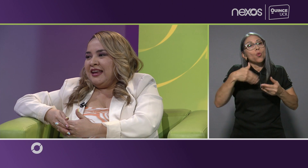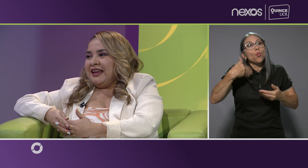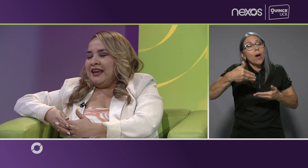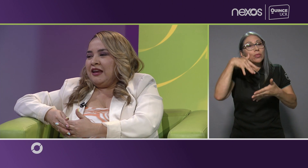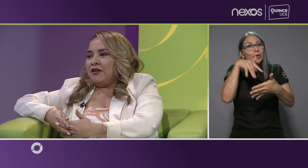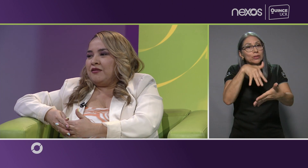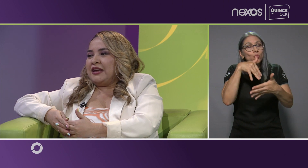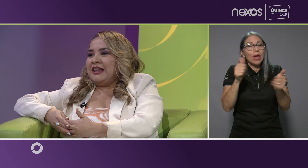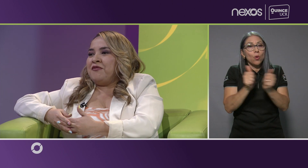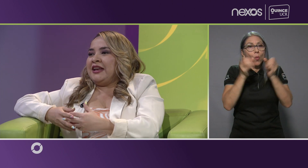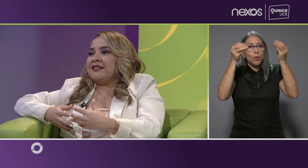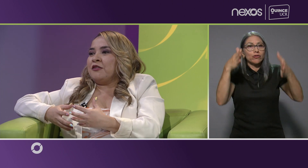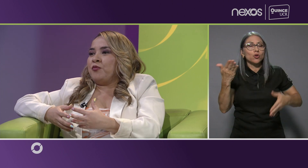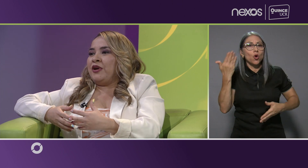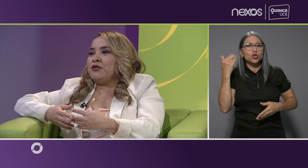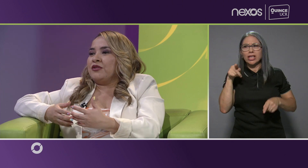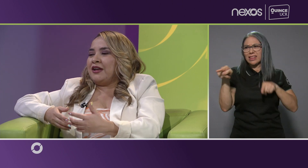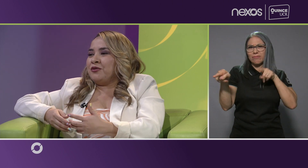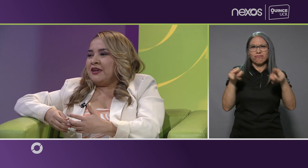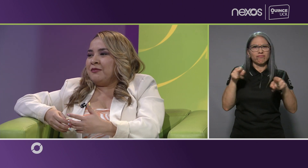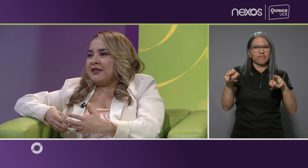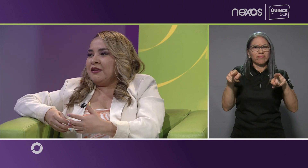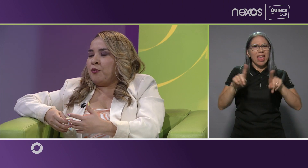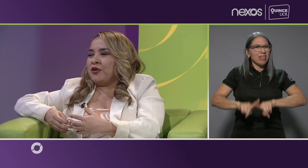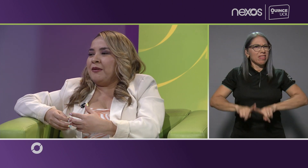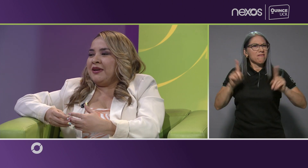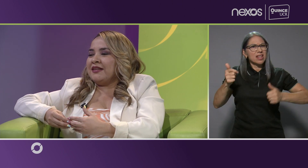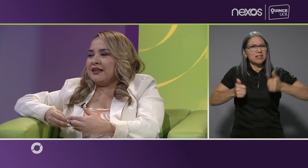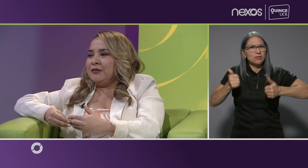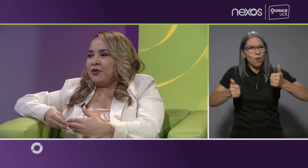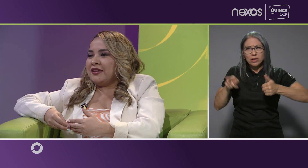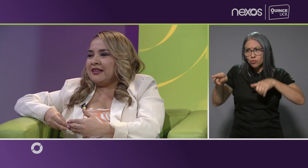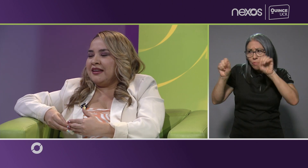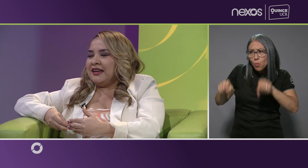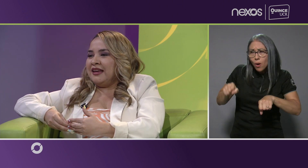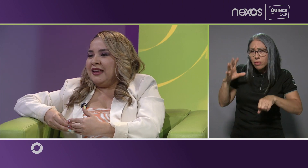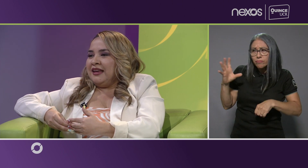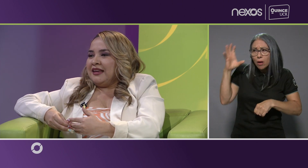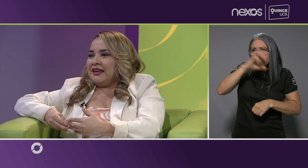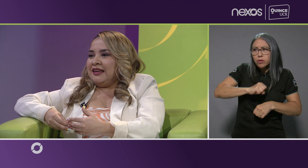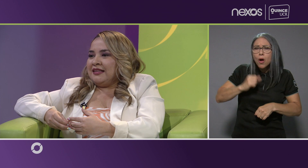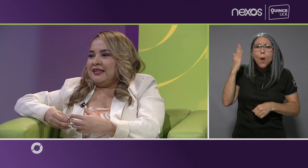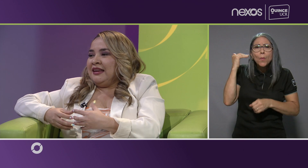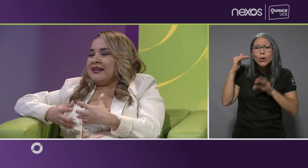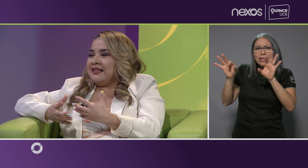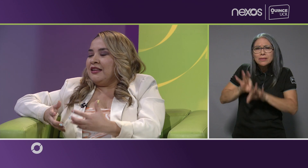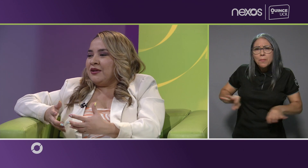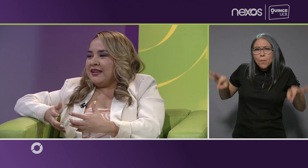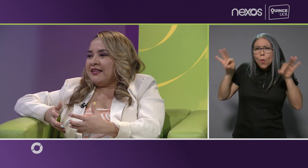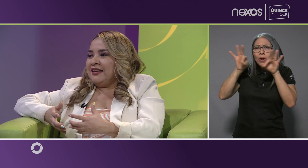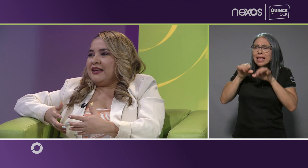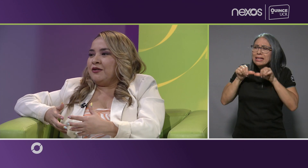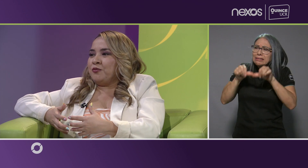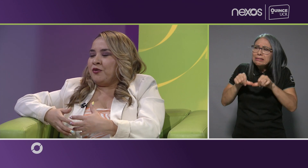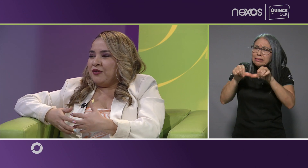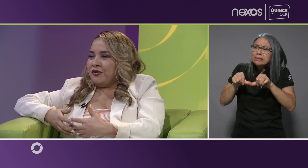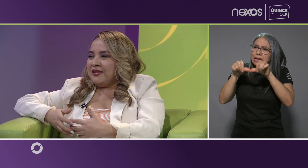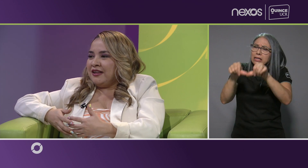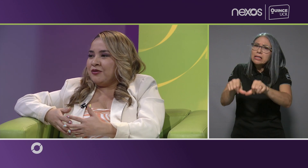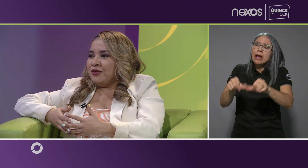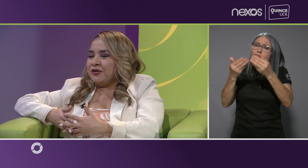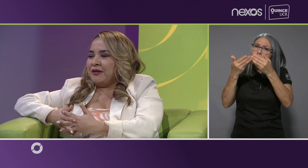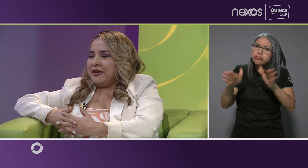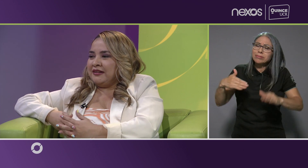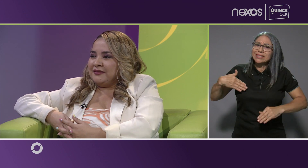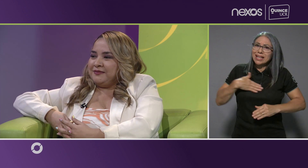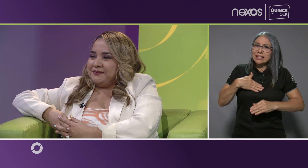oyente, ¿qué diferencias puede notar usted, verdad? ¿O por qué piensa que es importante que siga existiendo el CESA y que los profesores